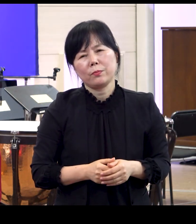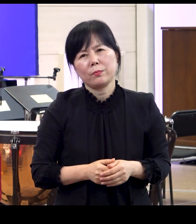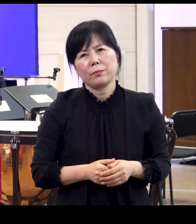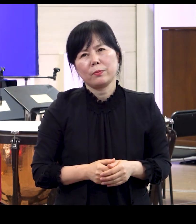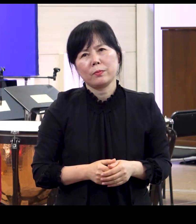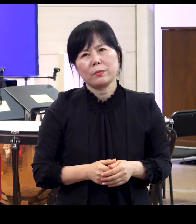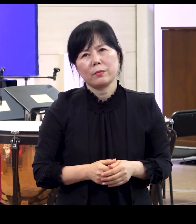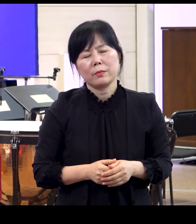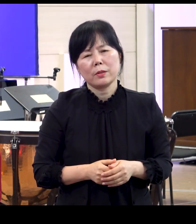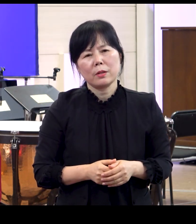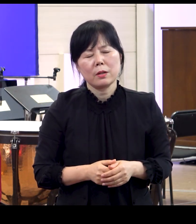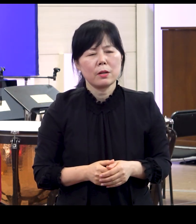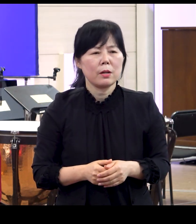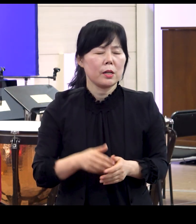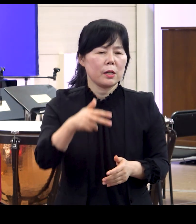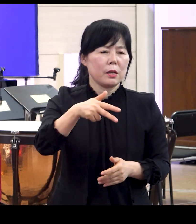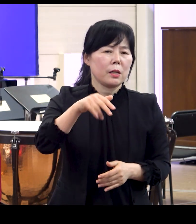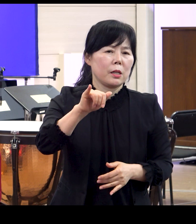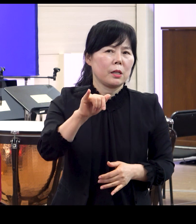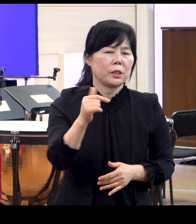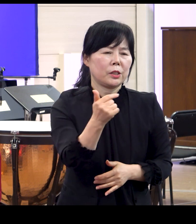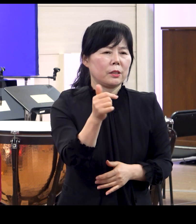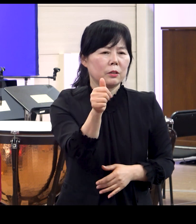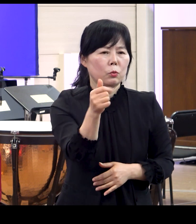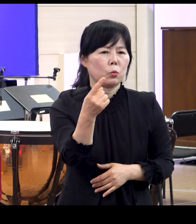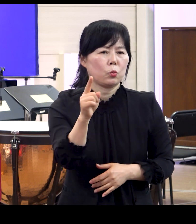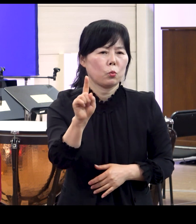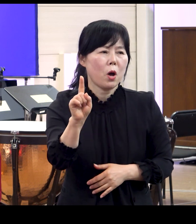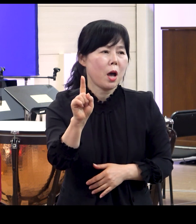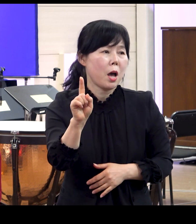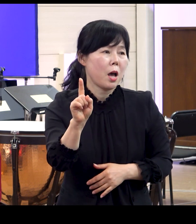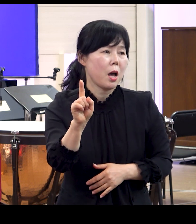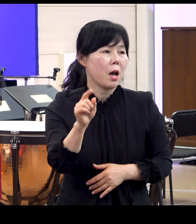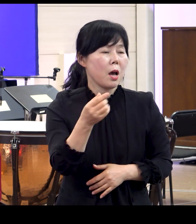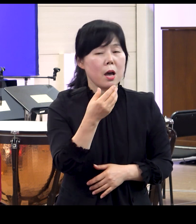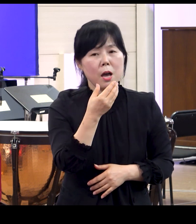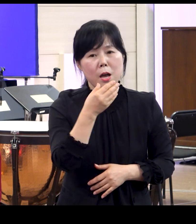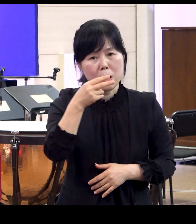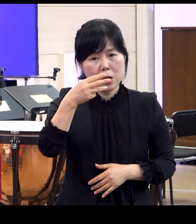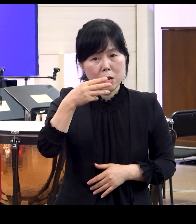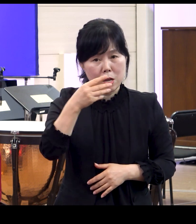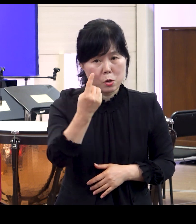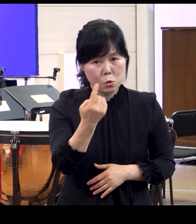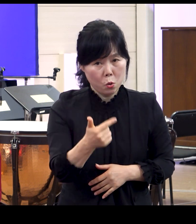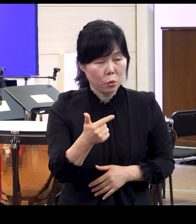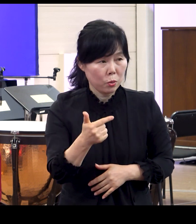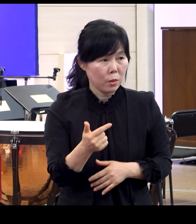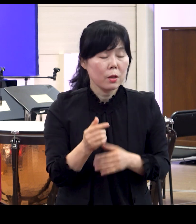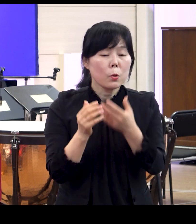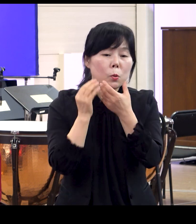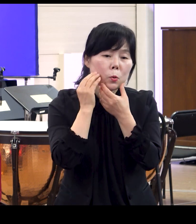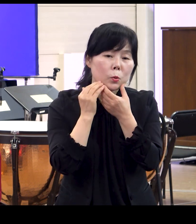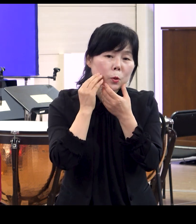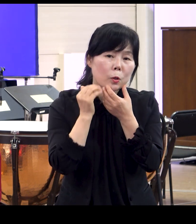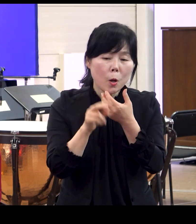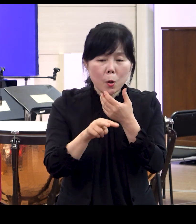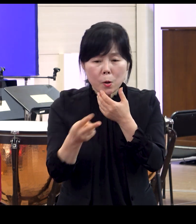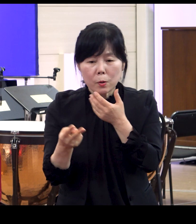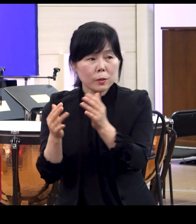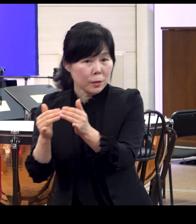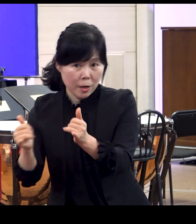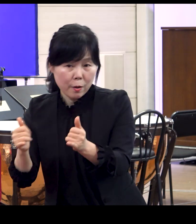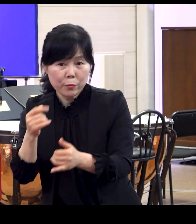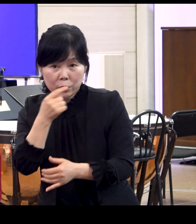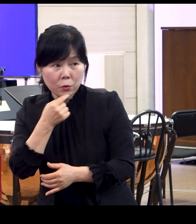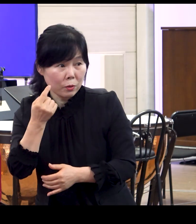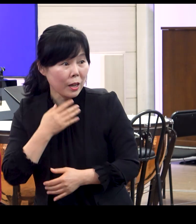여러분, 이 진화론이 참 많은 어떤 그런 폐해를 가져오고 있어요, 영적으로. 그런데 이